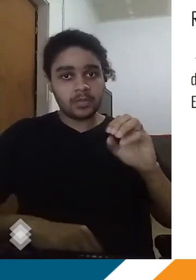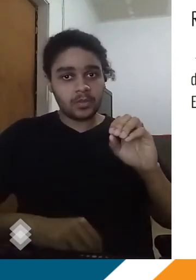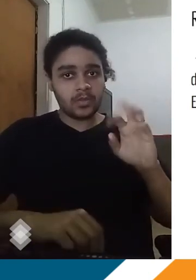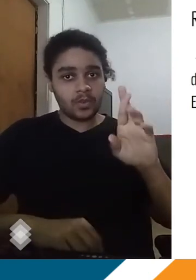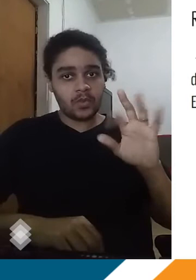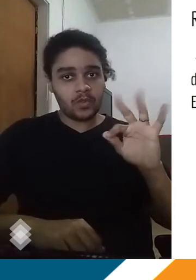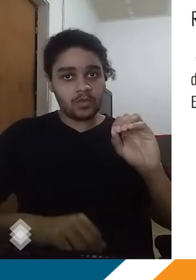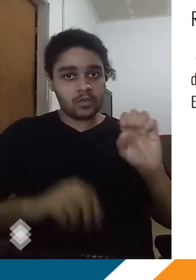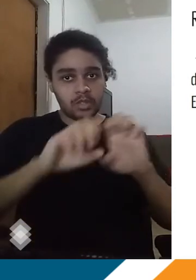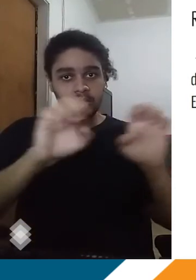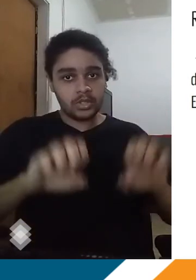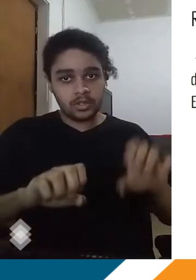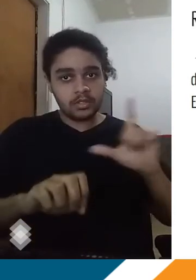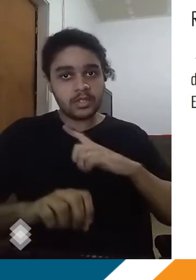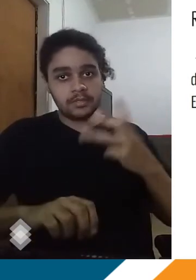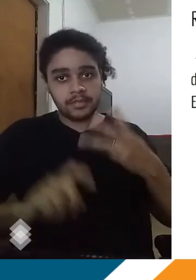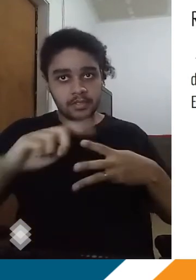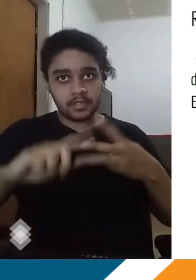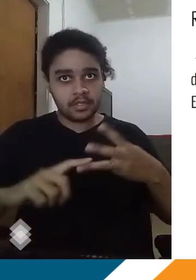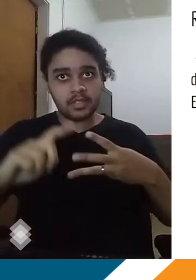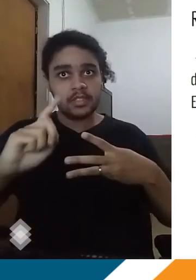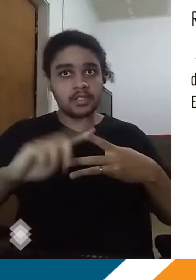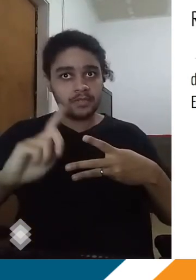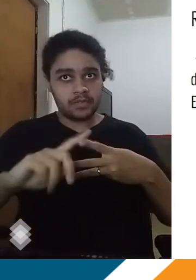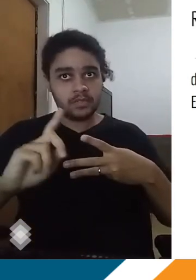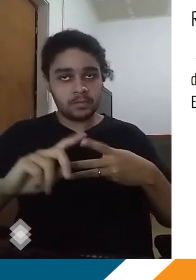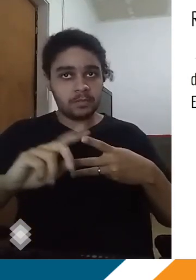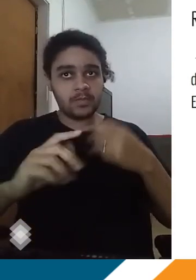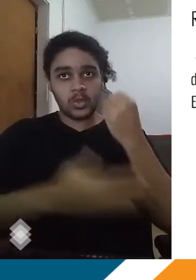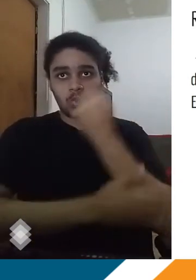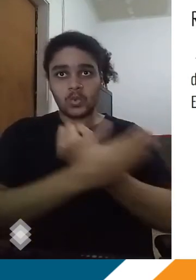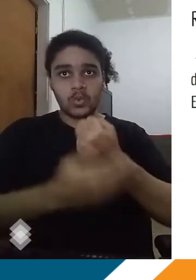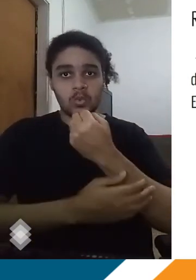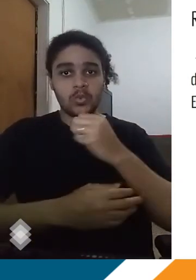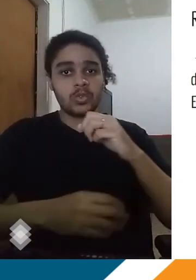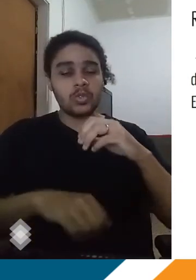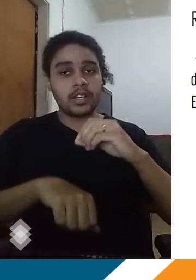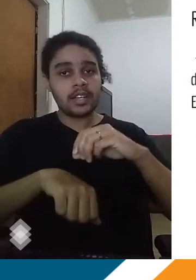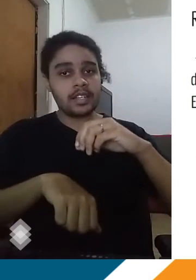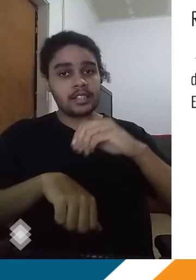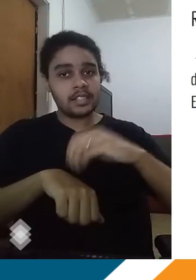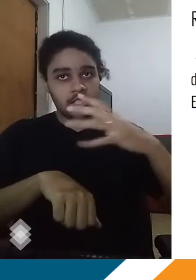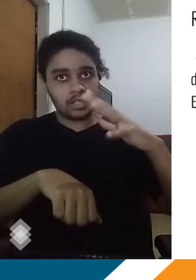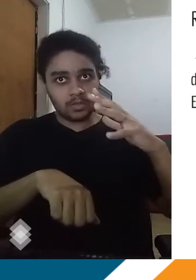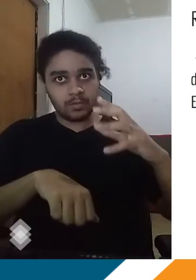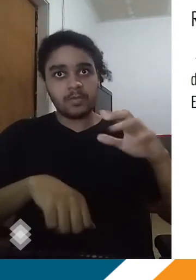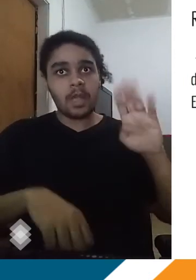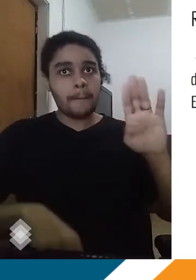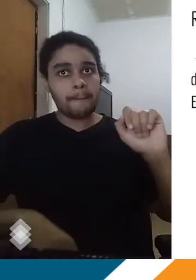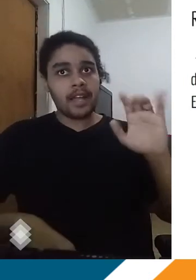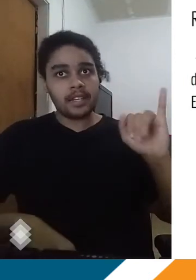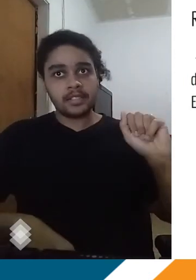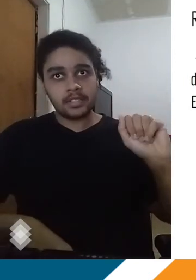essas morfoestruturas elas se dividem basicamente em três: nos escudos cristalinos, nas bacias sedimentares e nos dobramentos modernos,